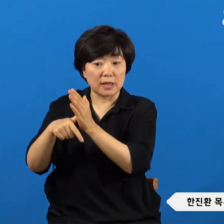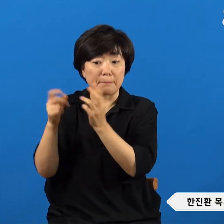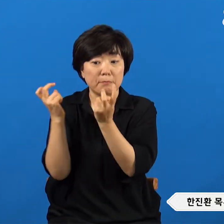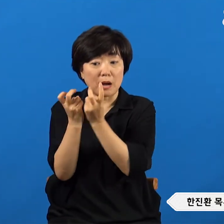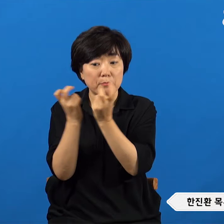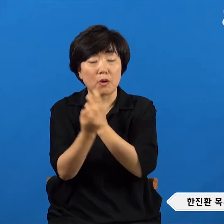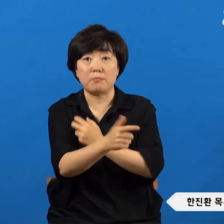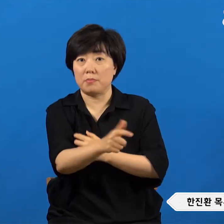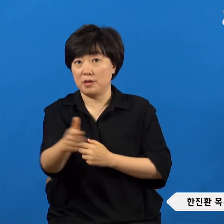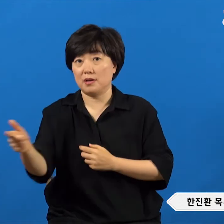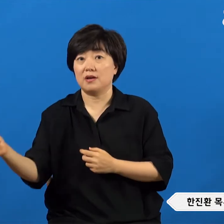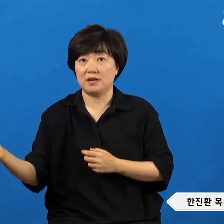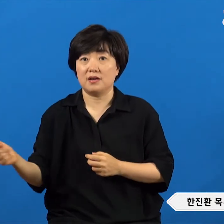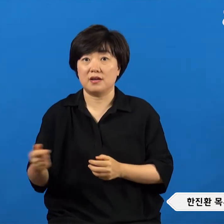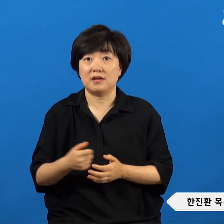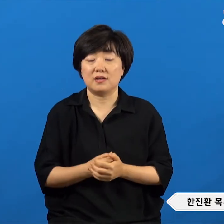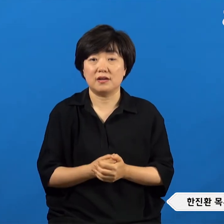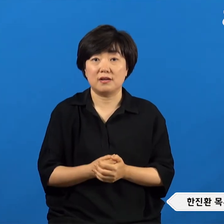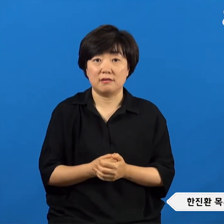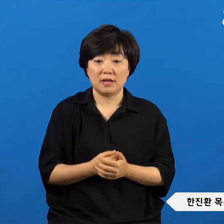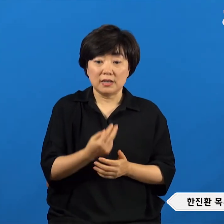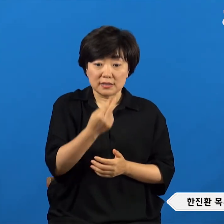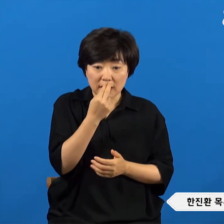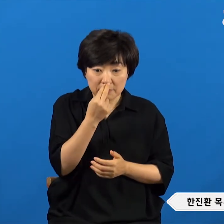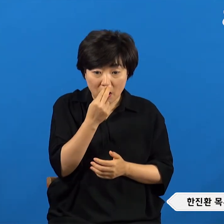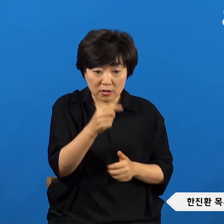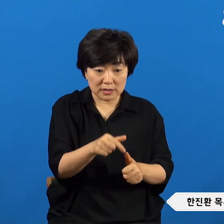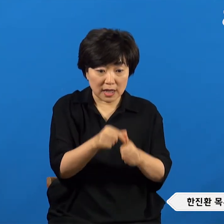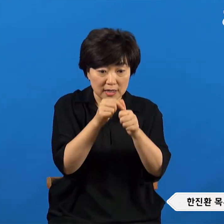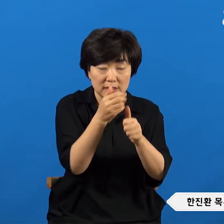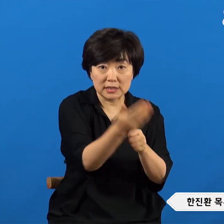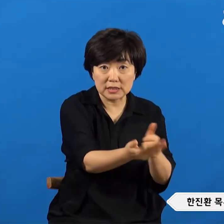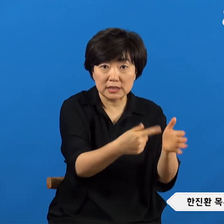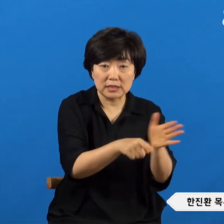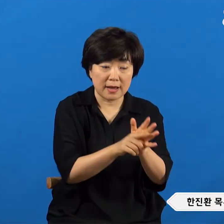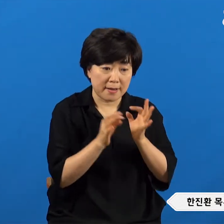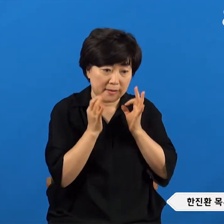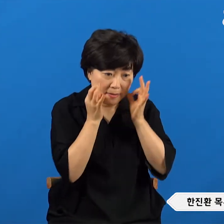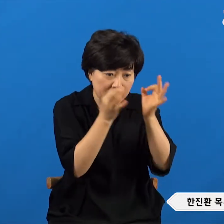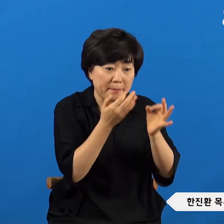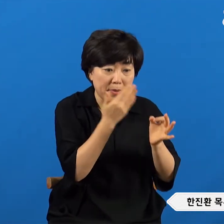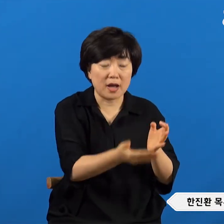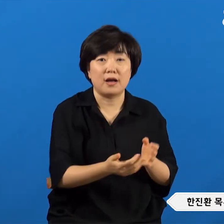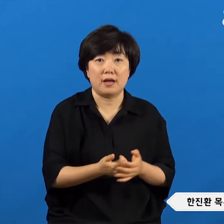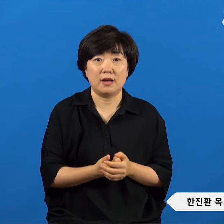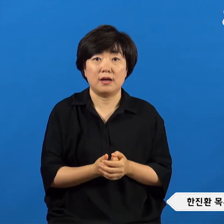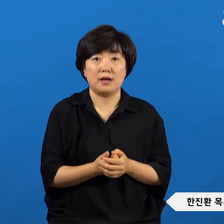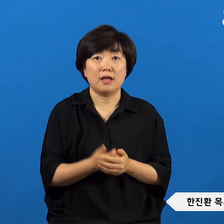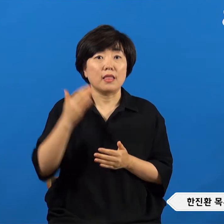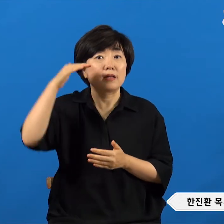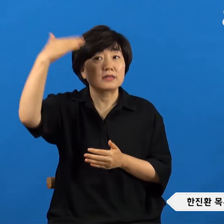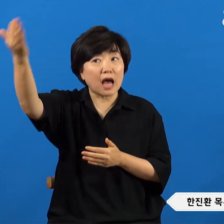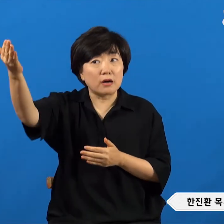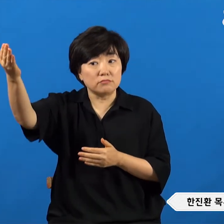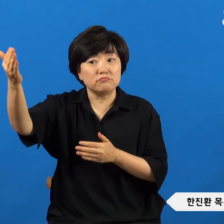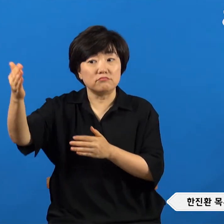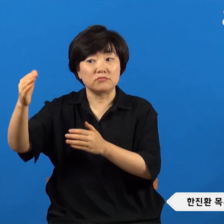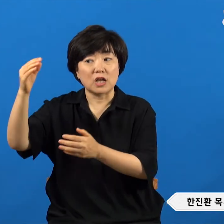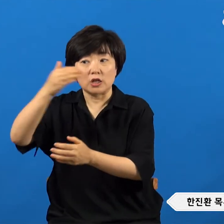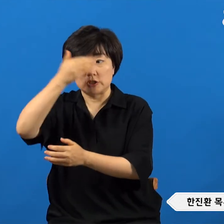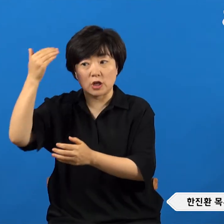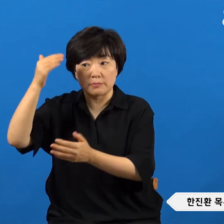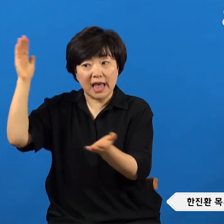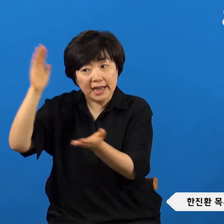방법은 다양할 수 있습니다. 생명을 살리는 일에 전심전력할 수 있습니다. 다음 세대를 키우는